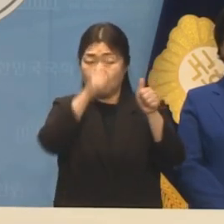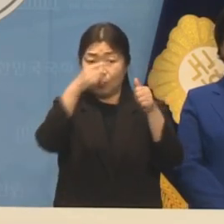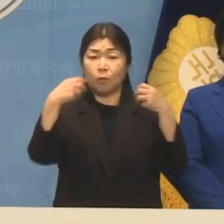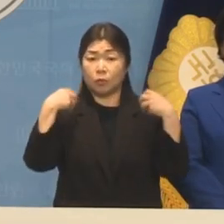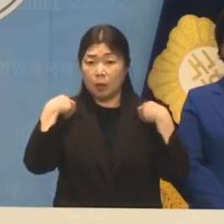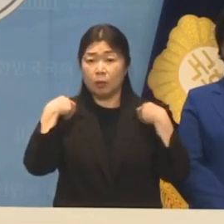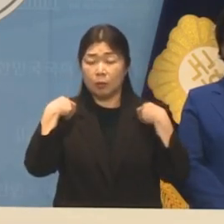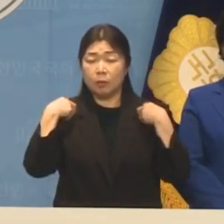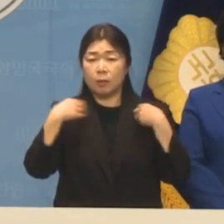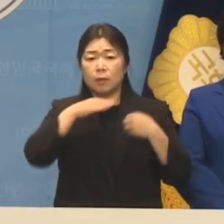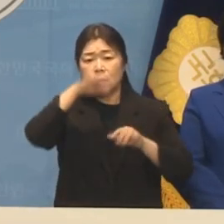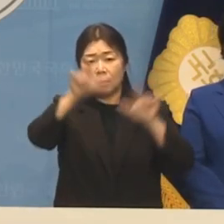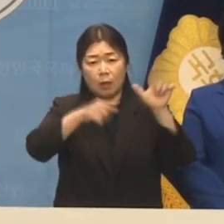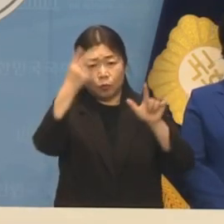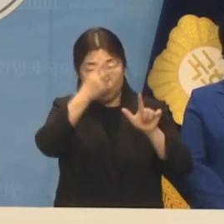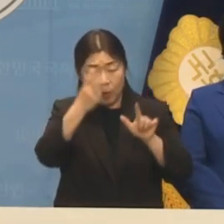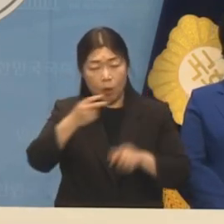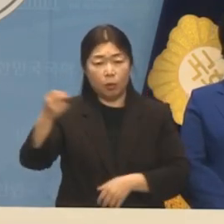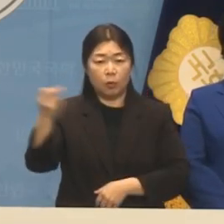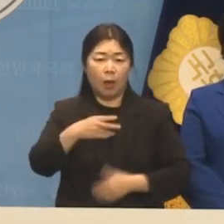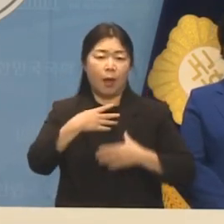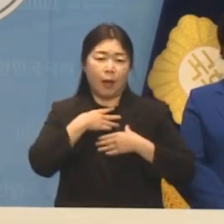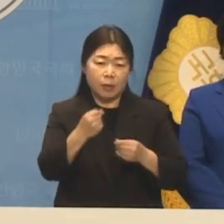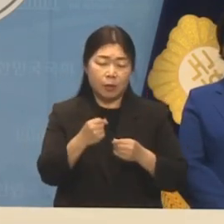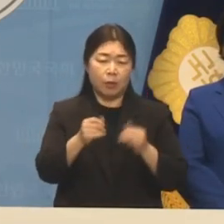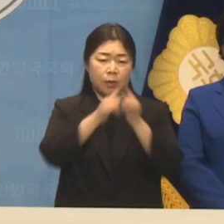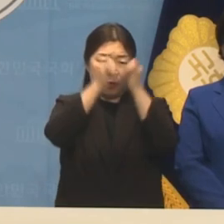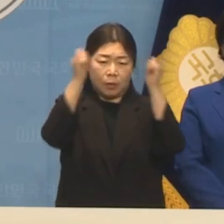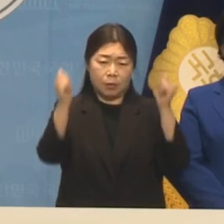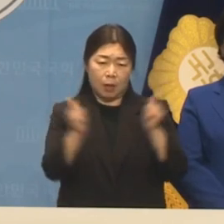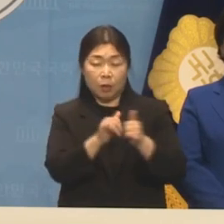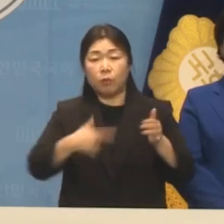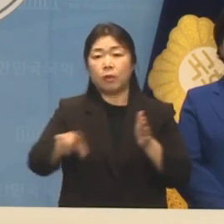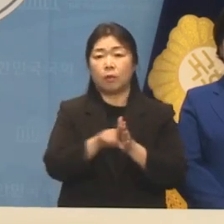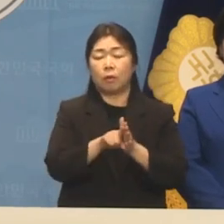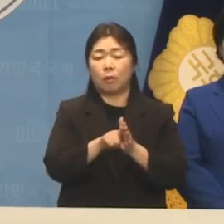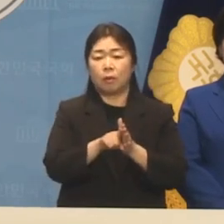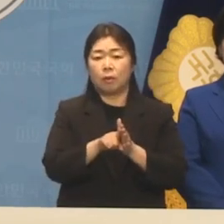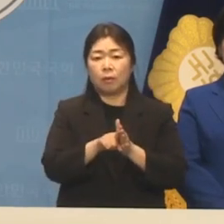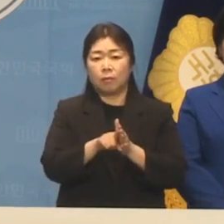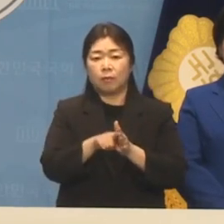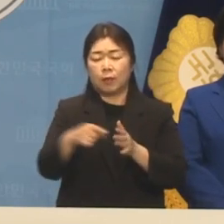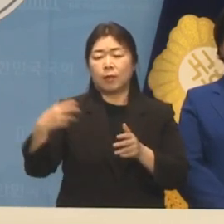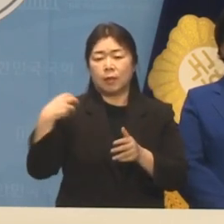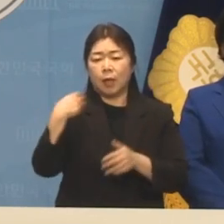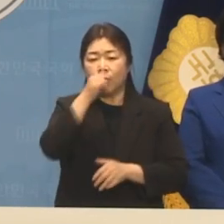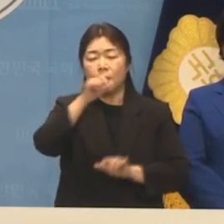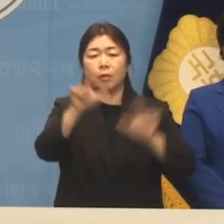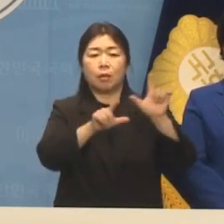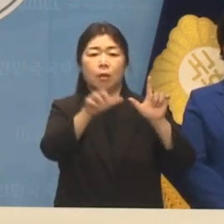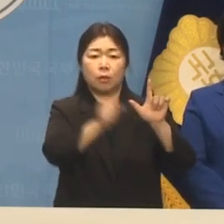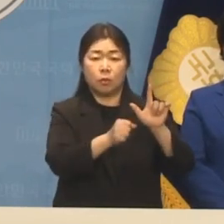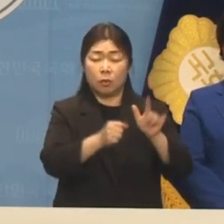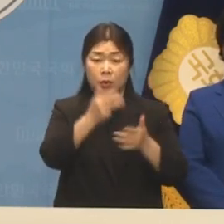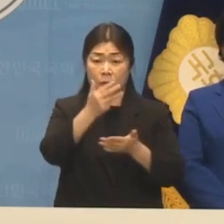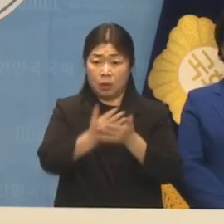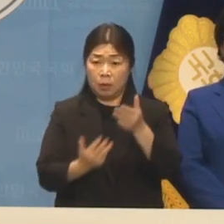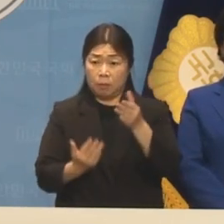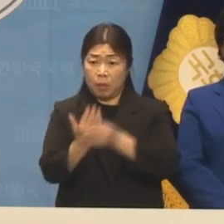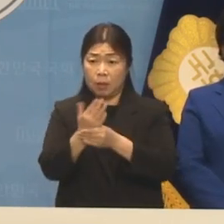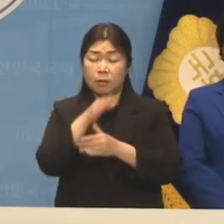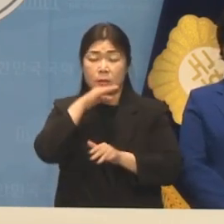정부가 진상규명과 안전사회를 위해 결자 해지하는 자세로 이태원 참사